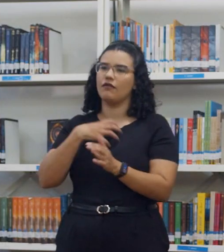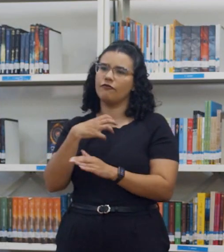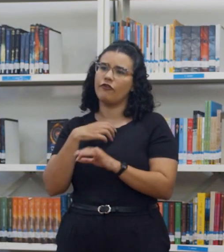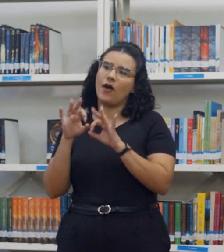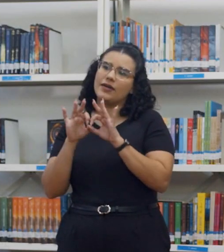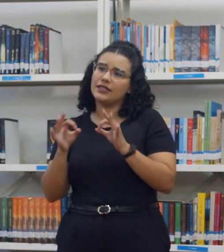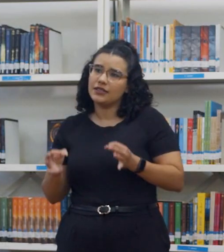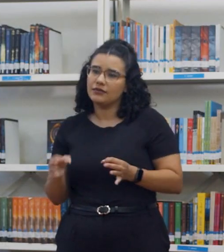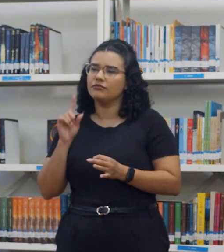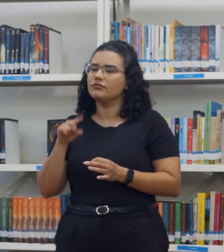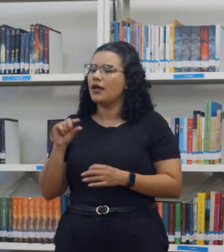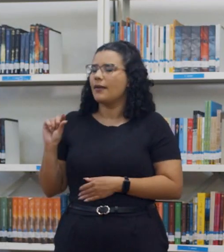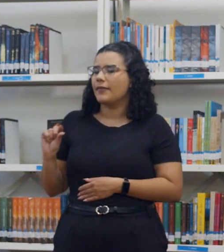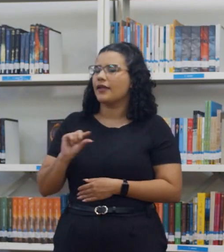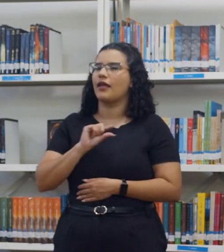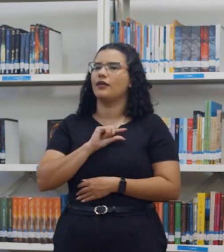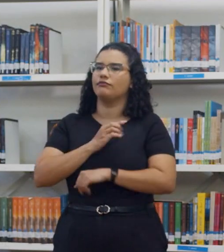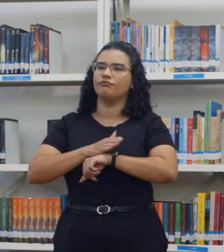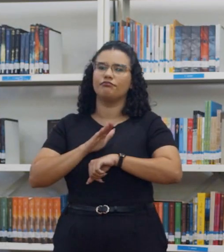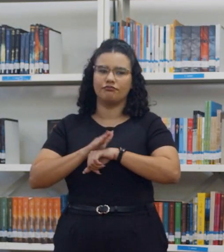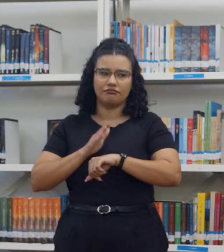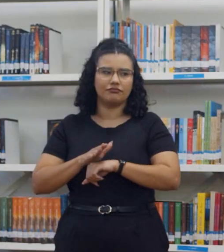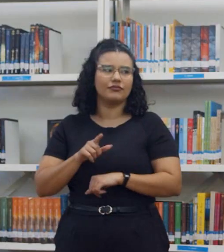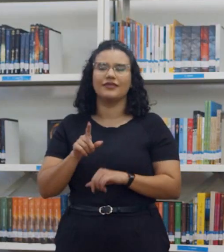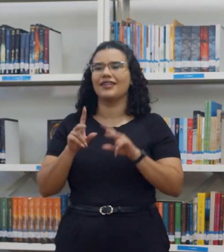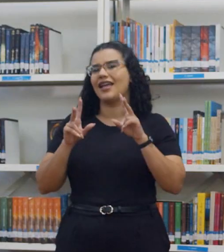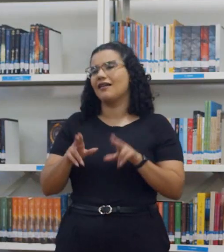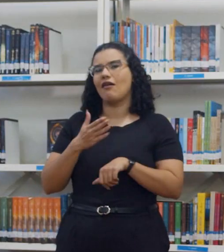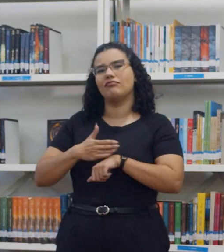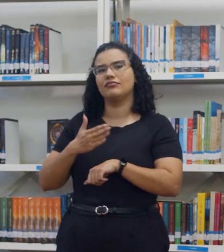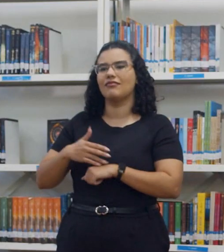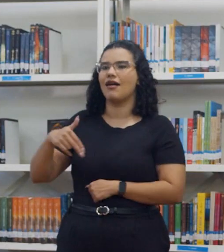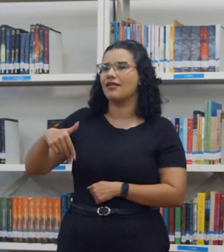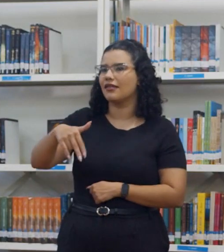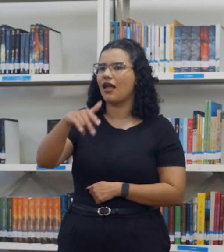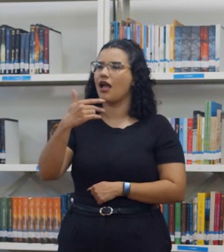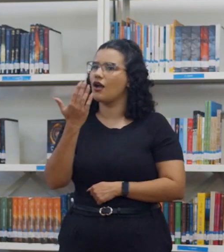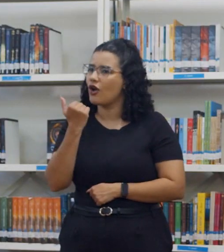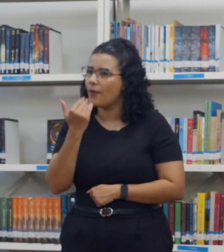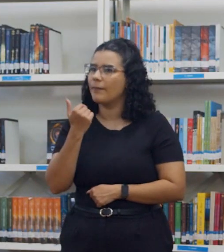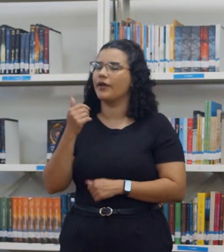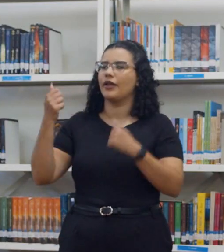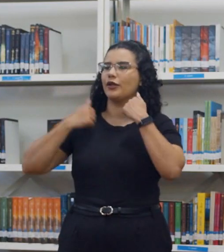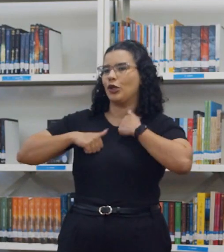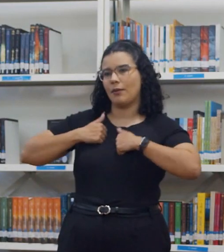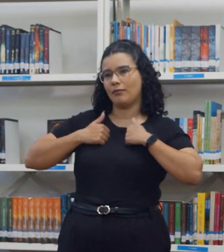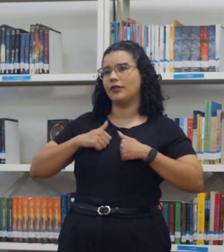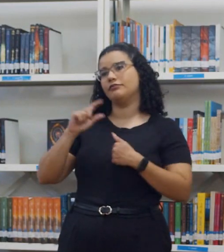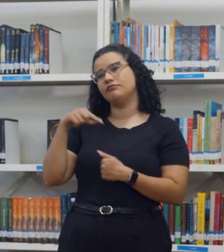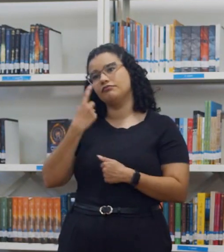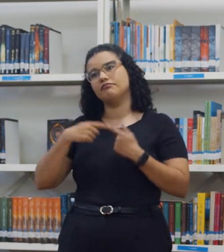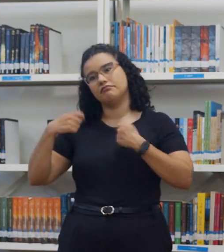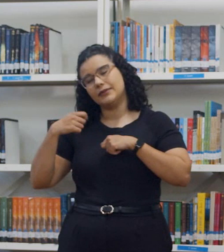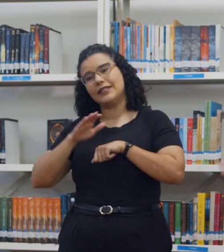simples. São pequenos exercícios. E esses exercícios, gente, é que nem andar, é que nem comer, é que nem tomar banho. A gente tem que fazer, de